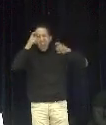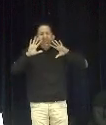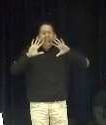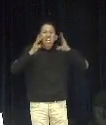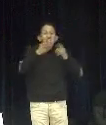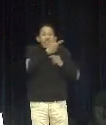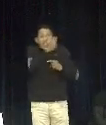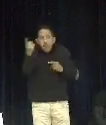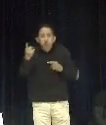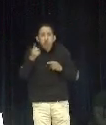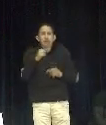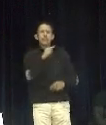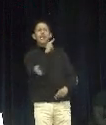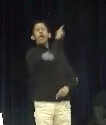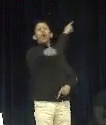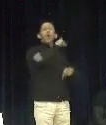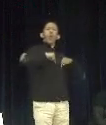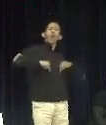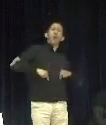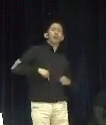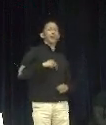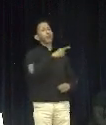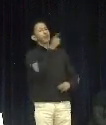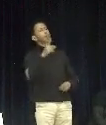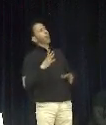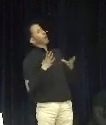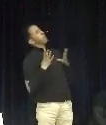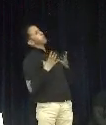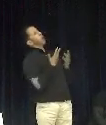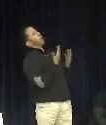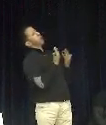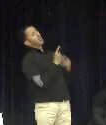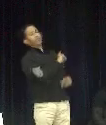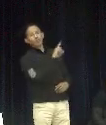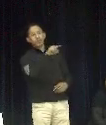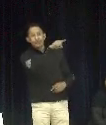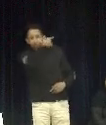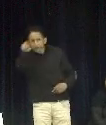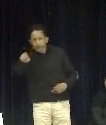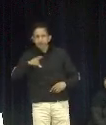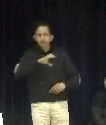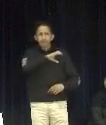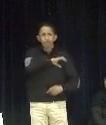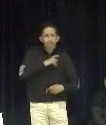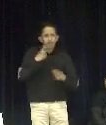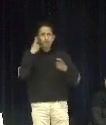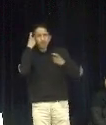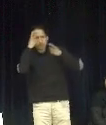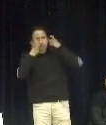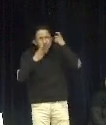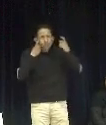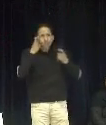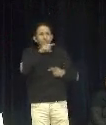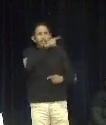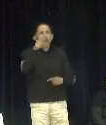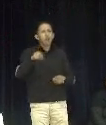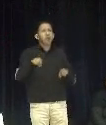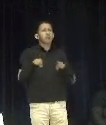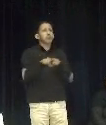الخطوة الأولى، سنصنع كفاءة لتدق باب وزارة الأوقاف